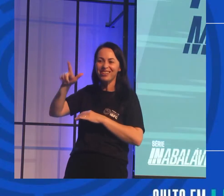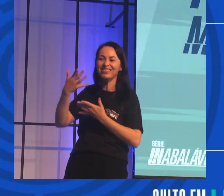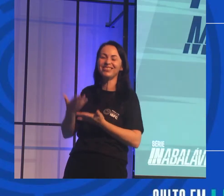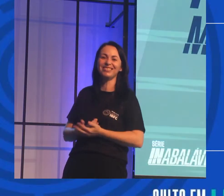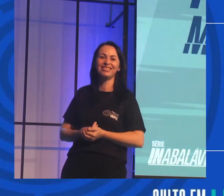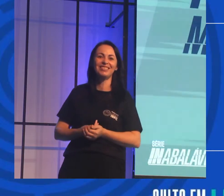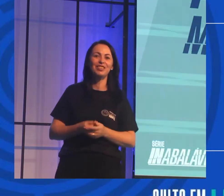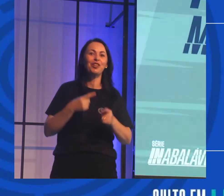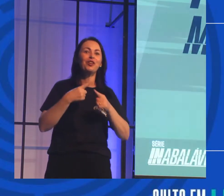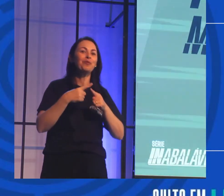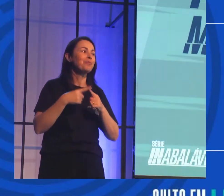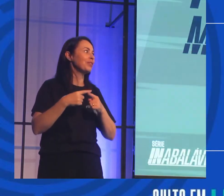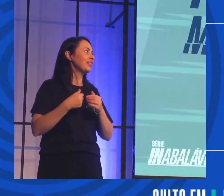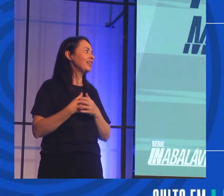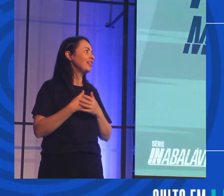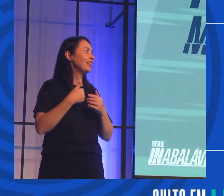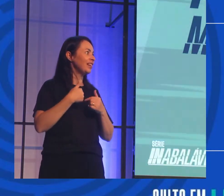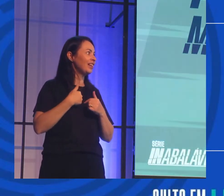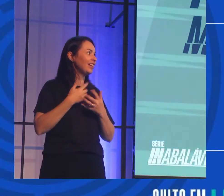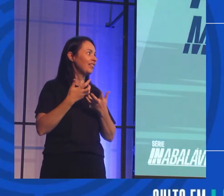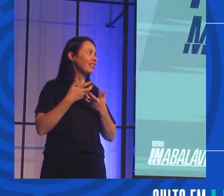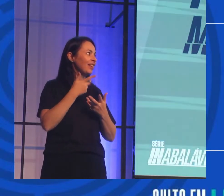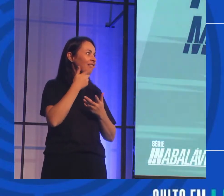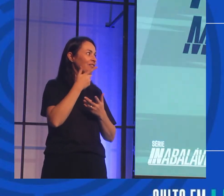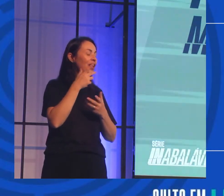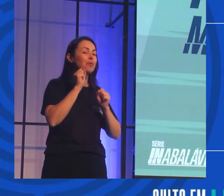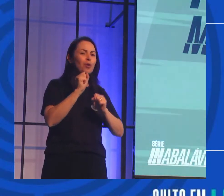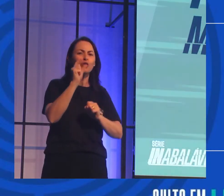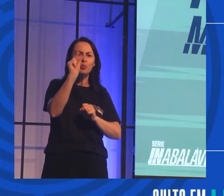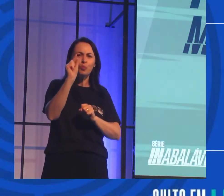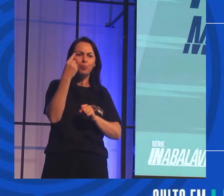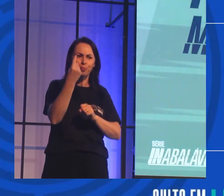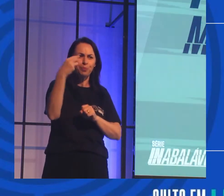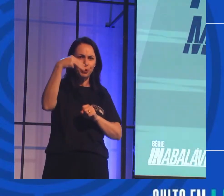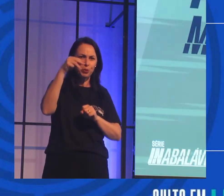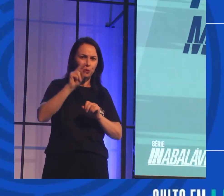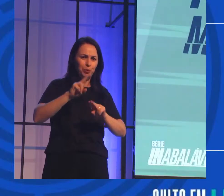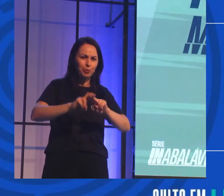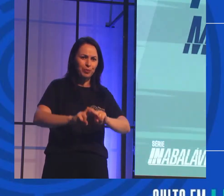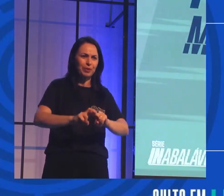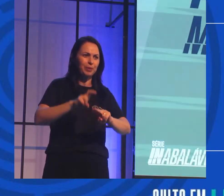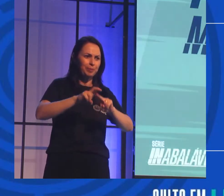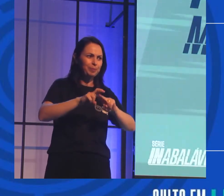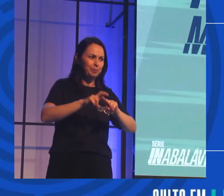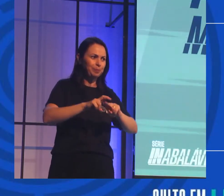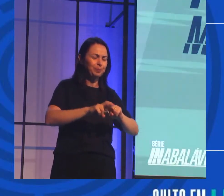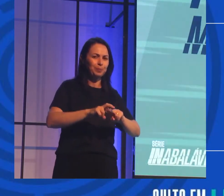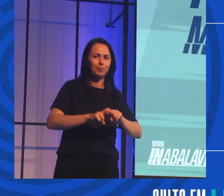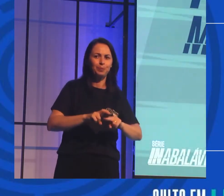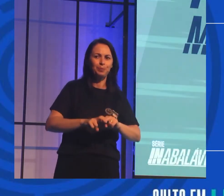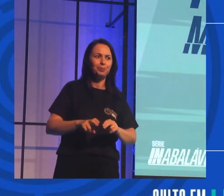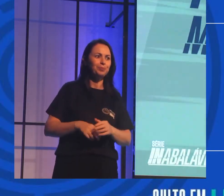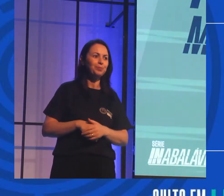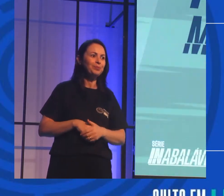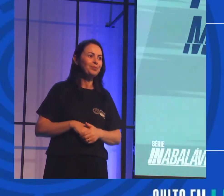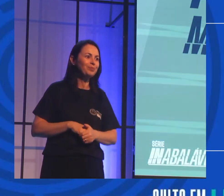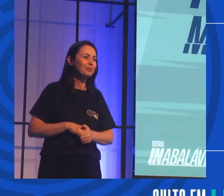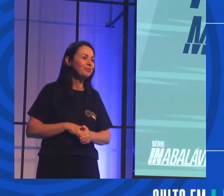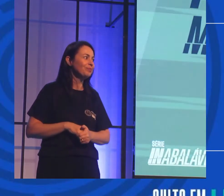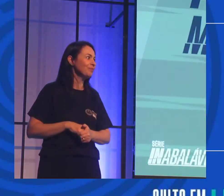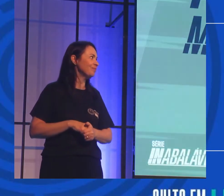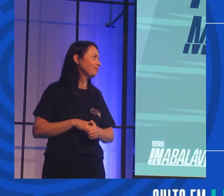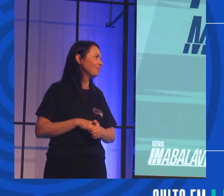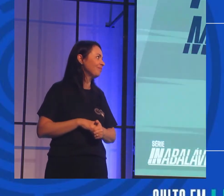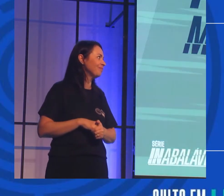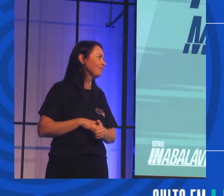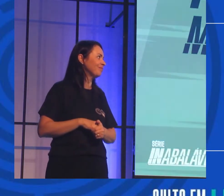Tem um negócio para te falar. Você pode sentar um minutinho? Vem cá, me dá. Fica aí. Olha só, um aviso